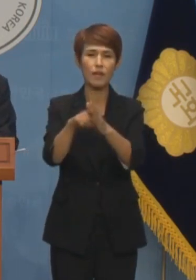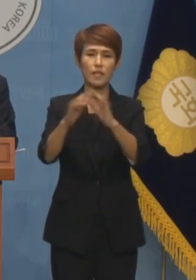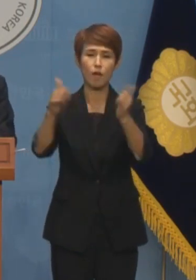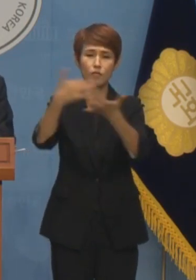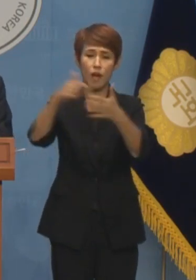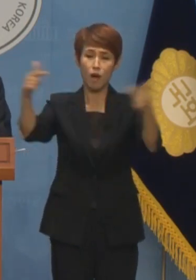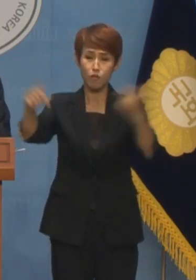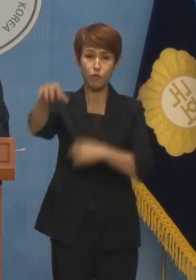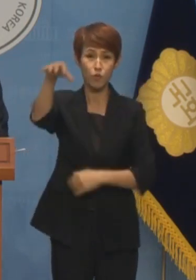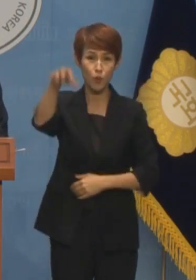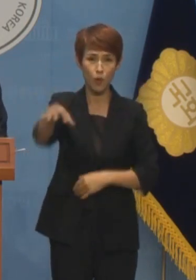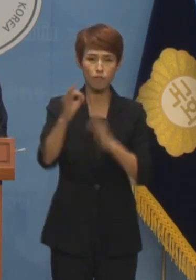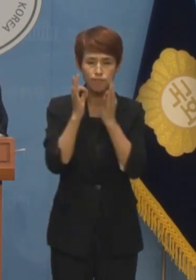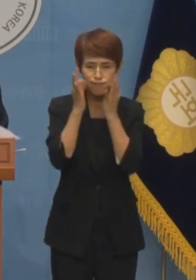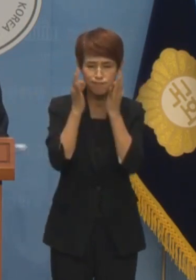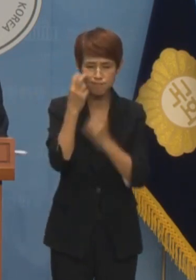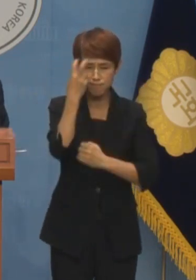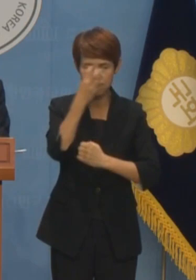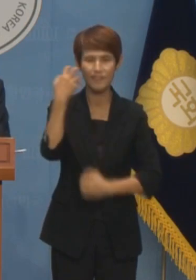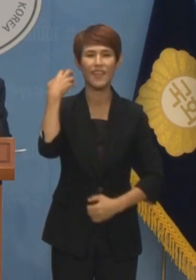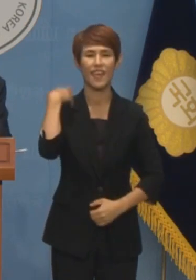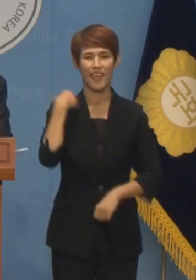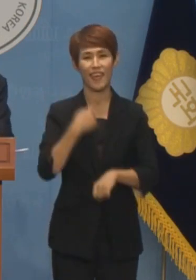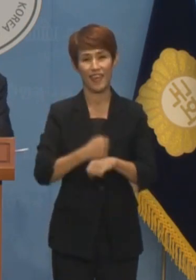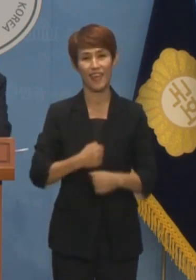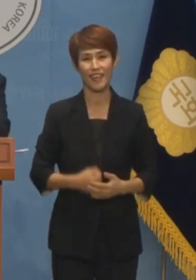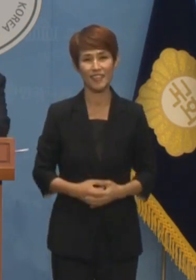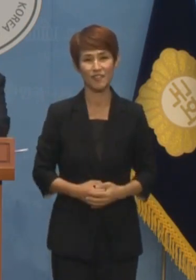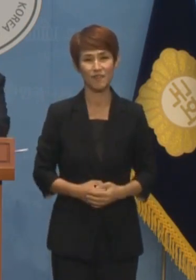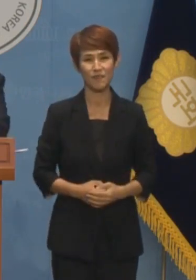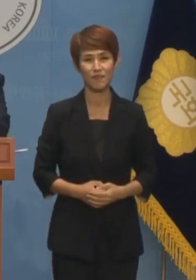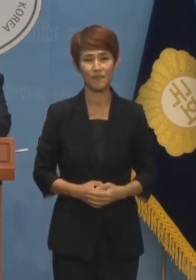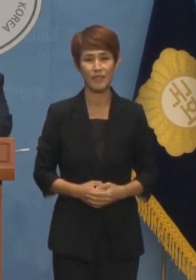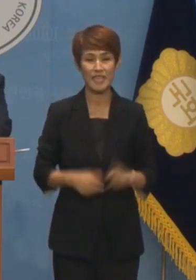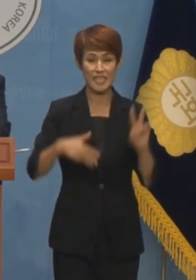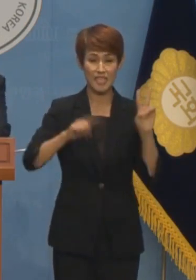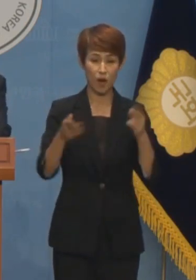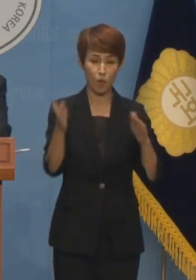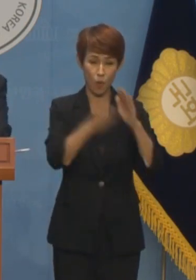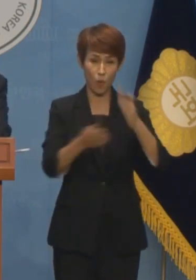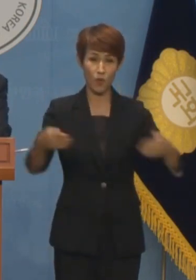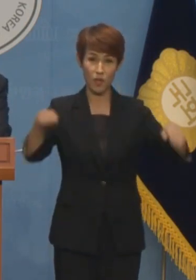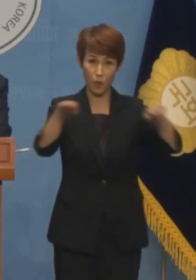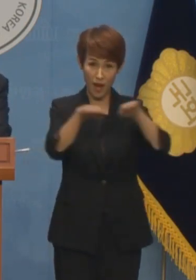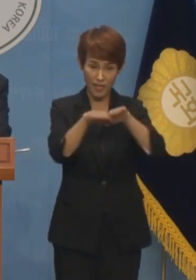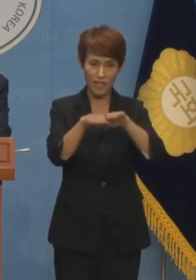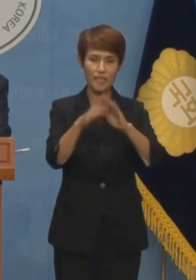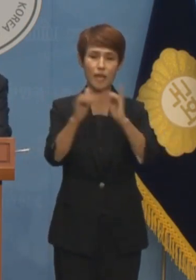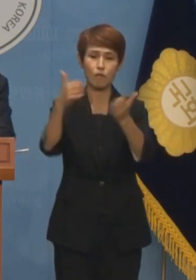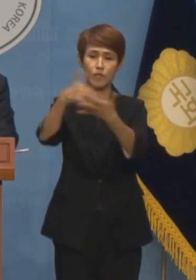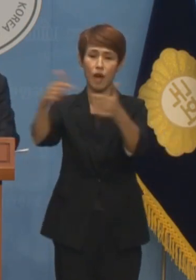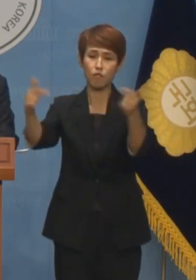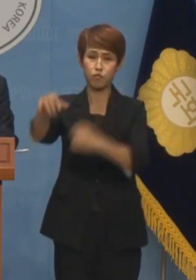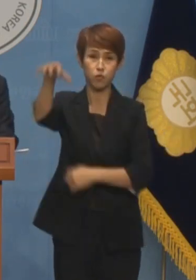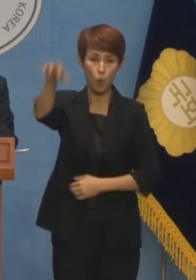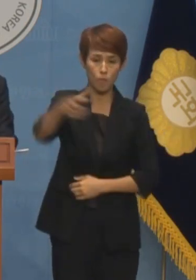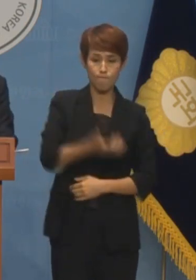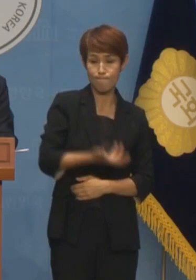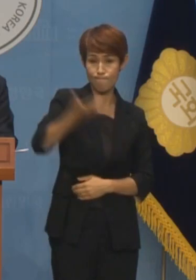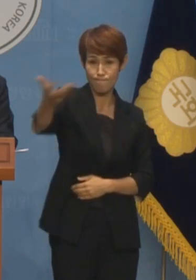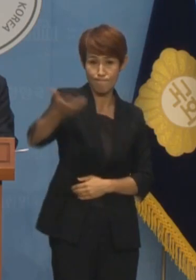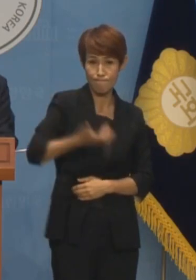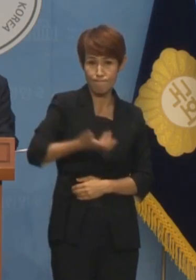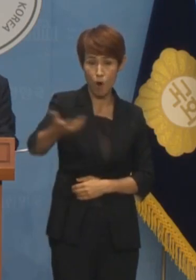감소 지역을 정성껏 돌보겠습니다. 2차 공공기관이 인구 감소 지역으로 이전한다면 인구 감소